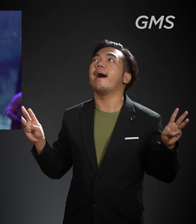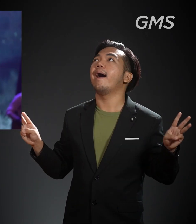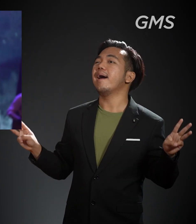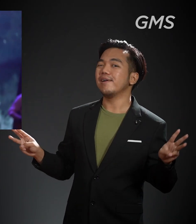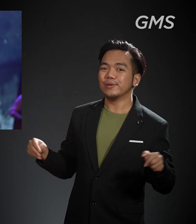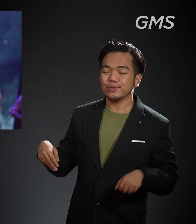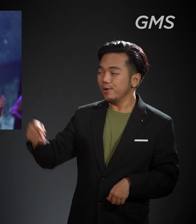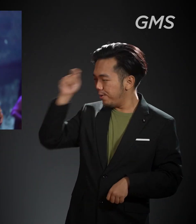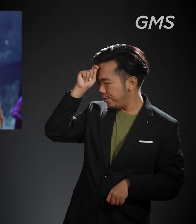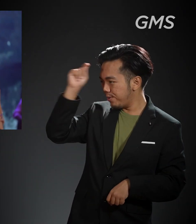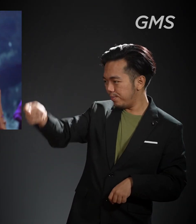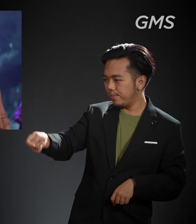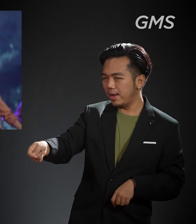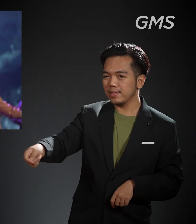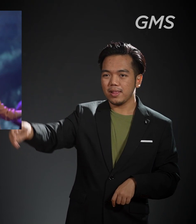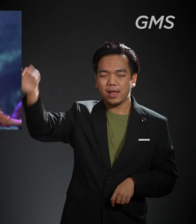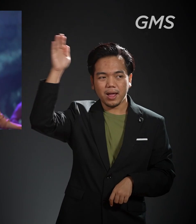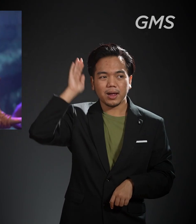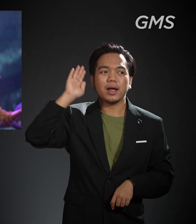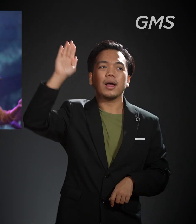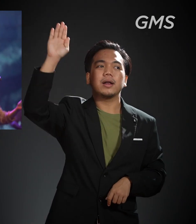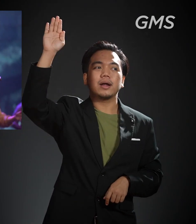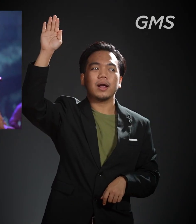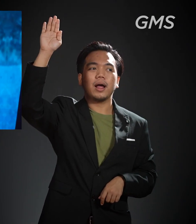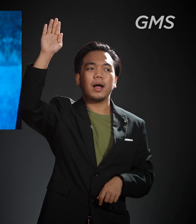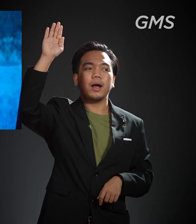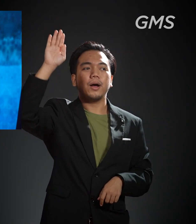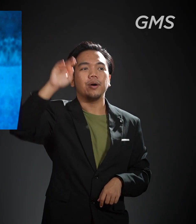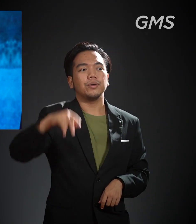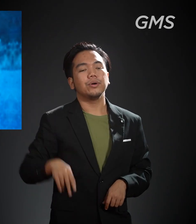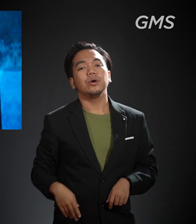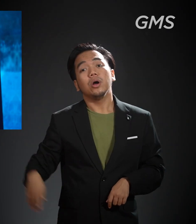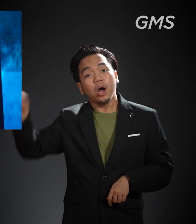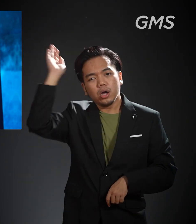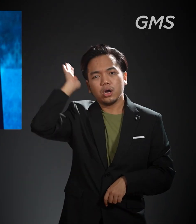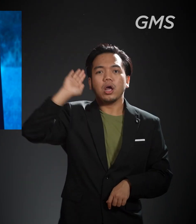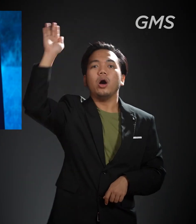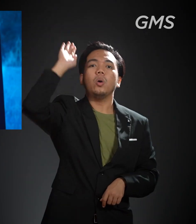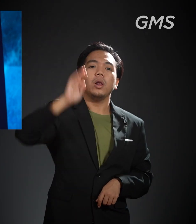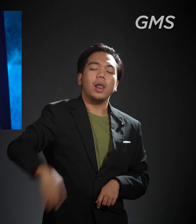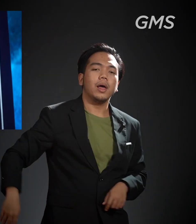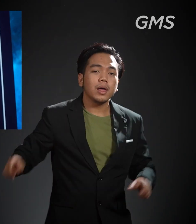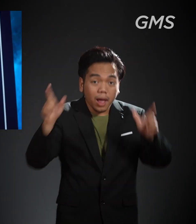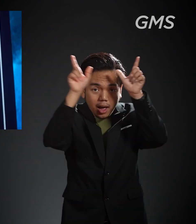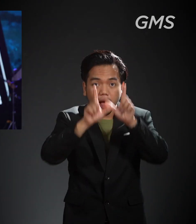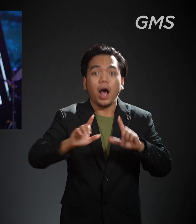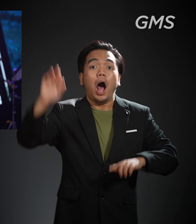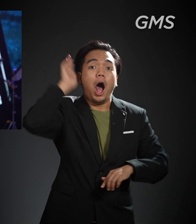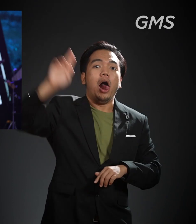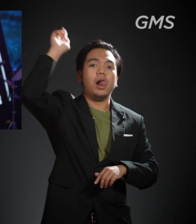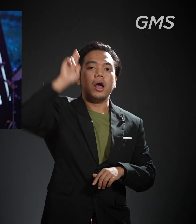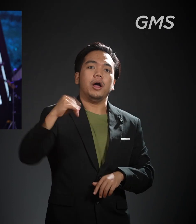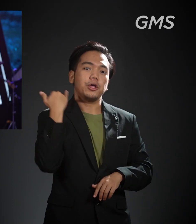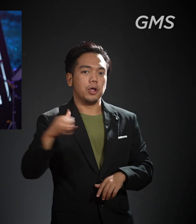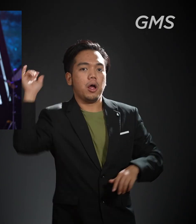kagum hormat akan Engkau. Kau